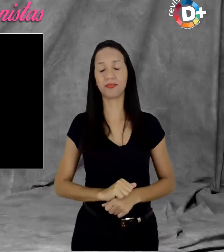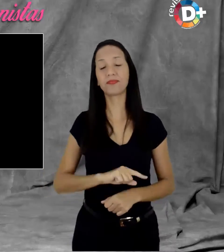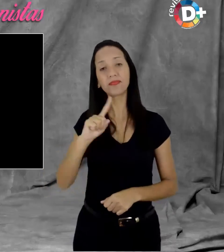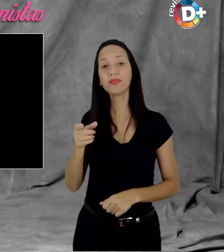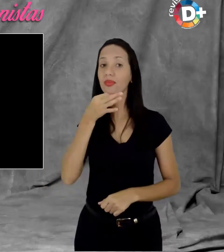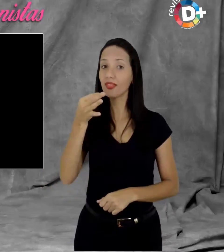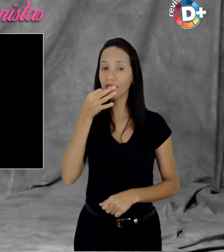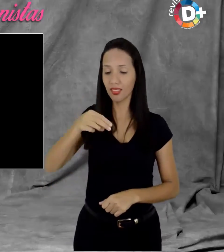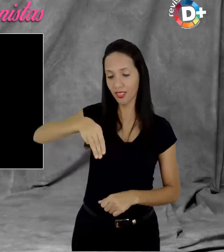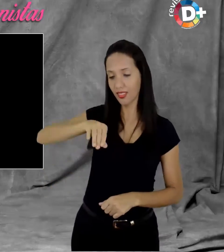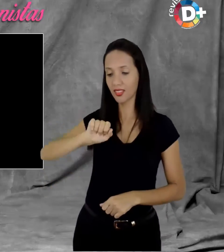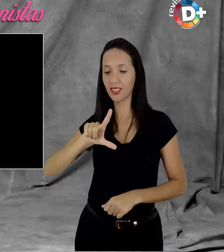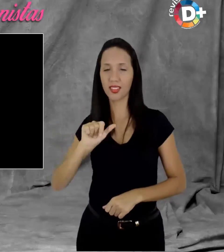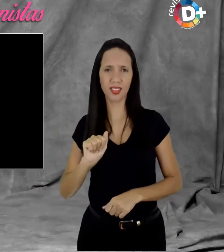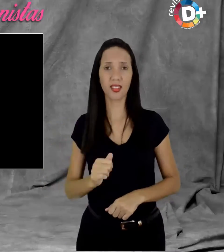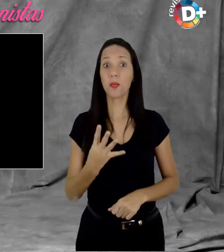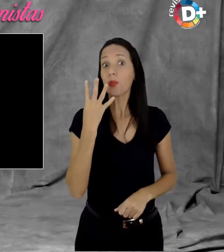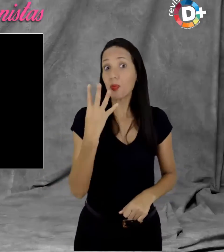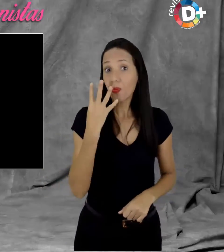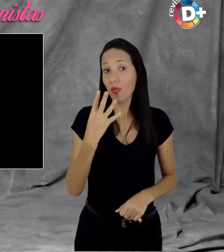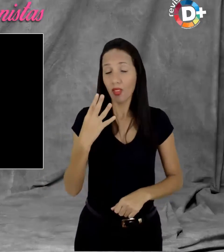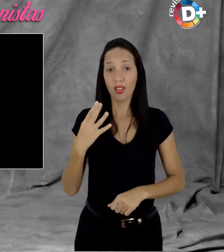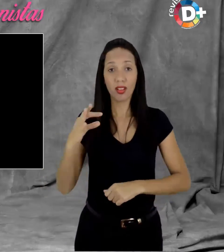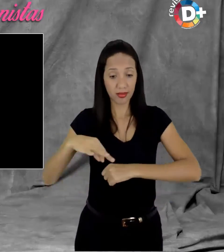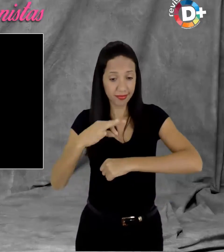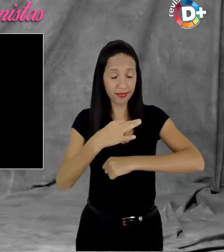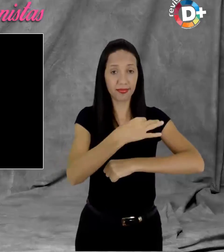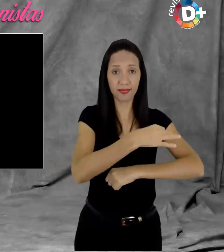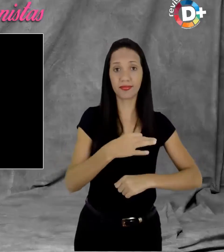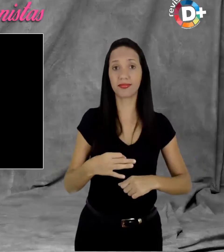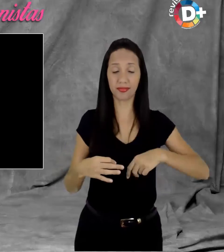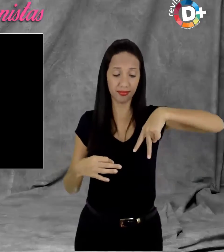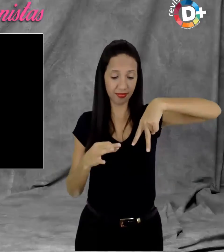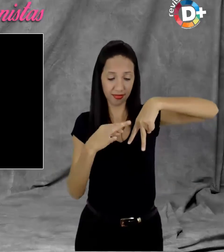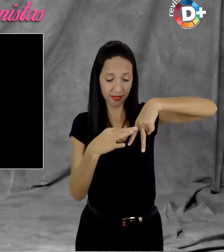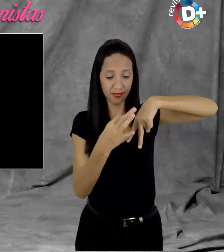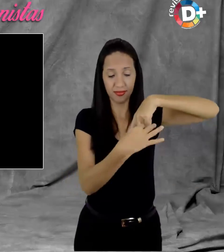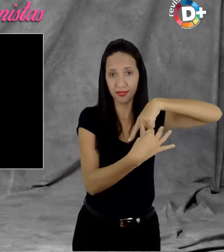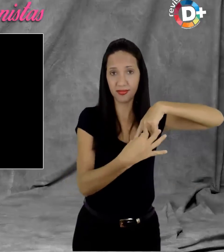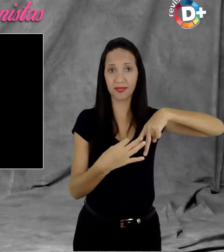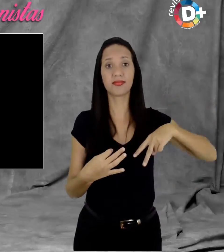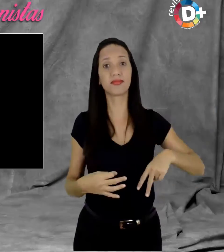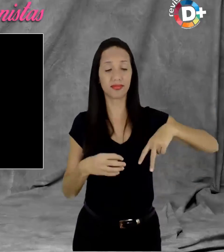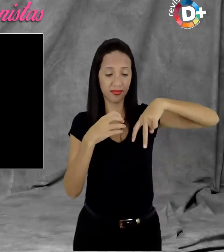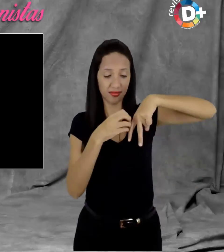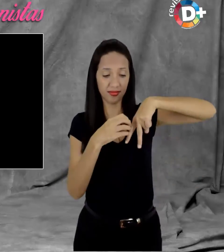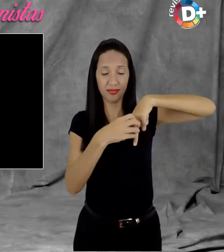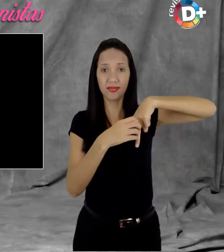Segundo Mila, seriam pelo menos 4 cirurgias, uma em cada joelho e uma em cada lado